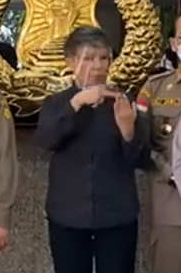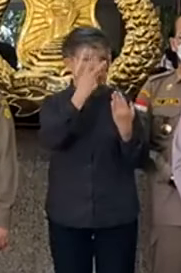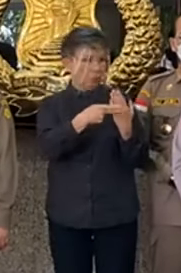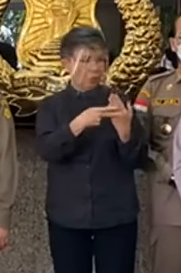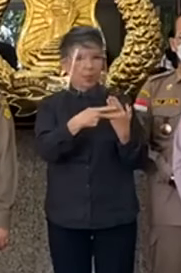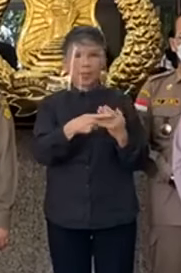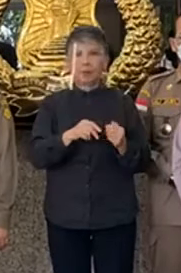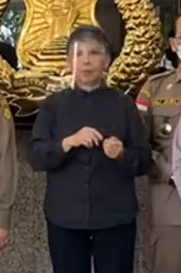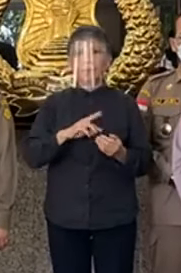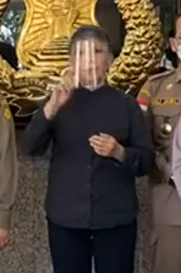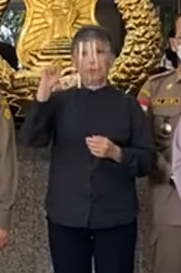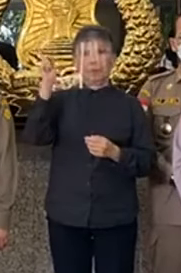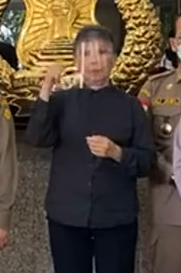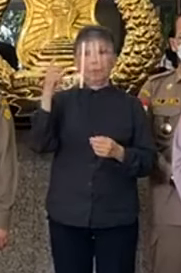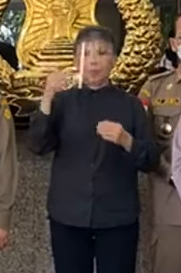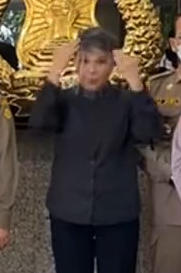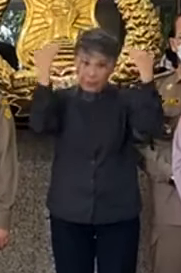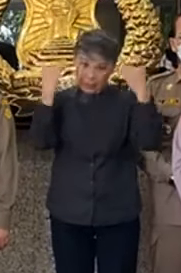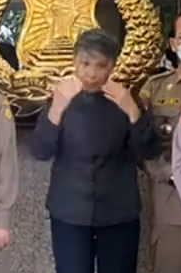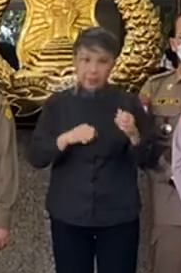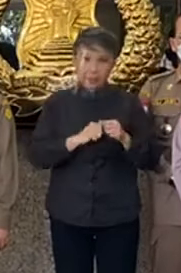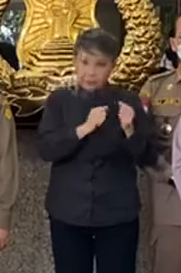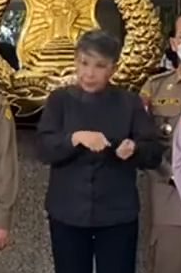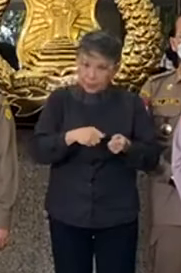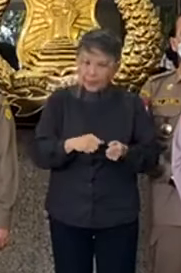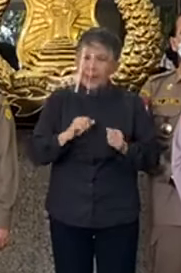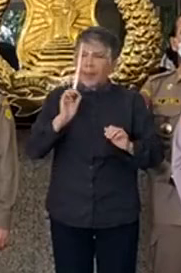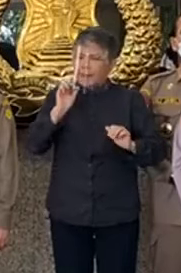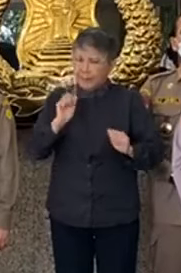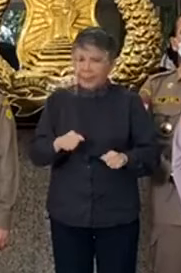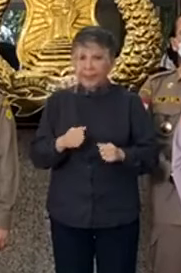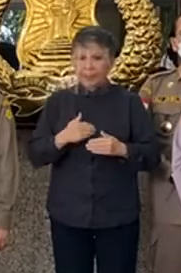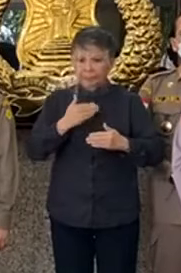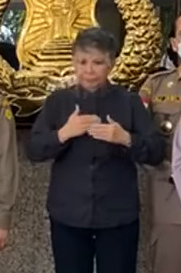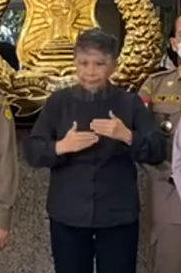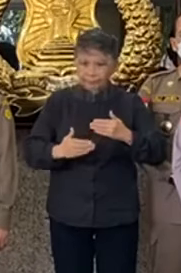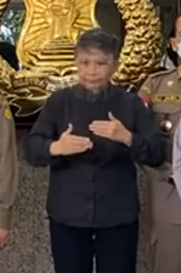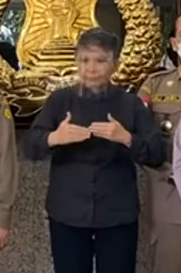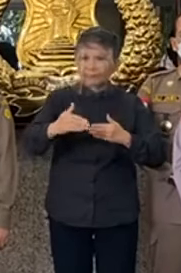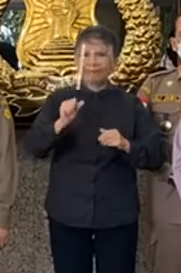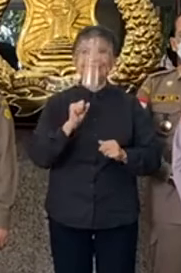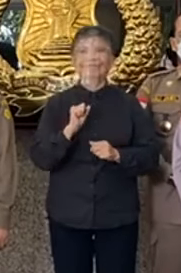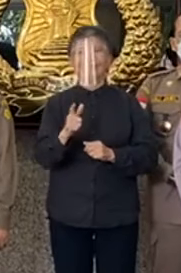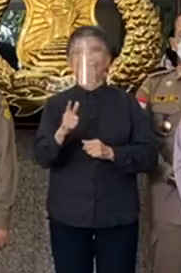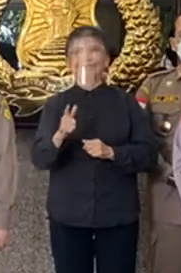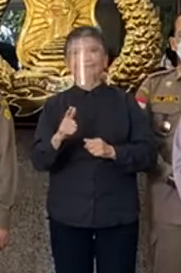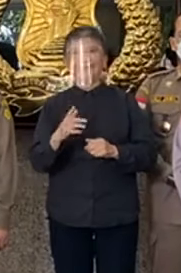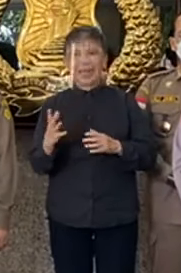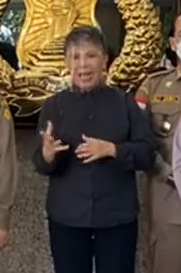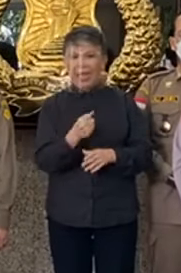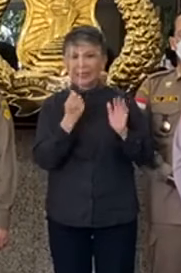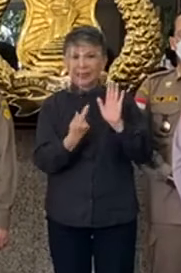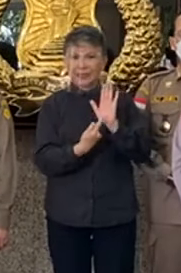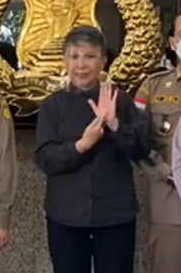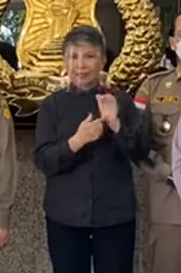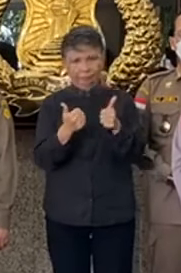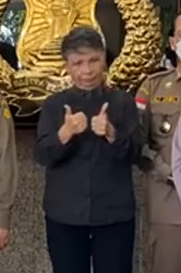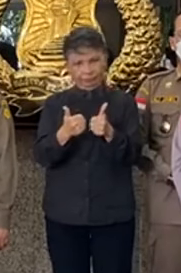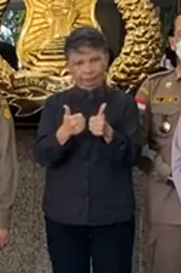dari Kementerian Pertanian betul-betul bisa berjalan dengan hasil yang